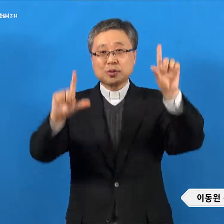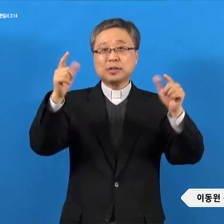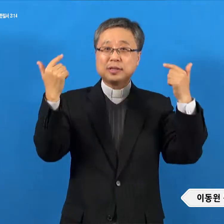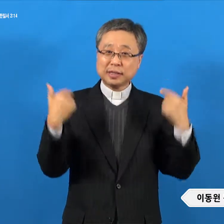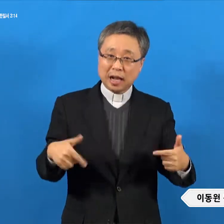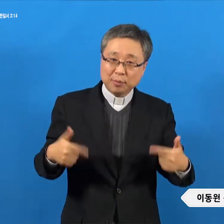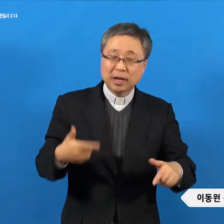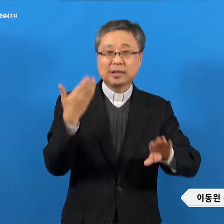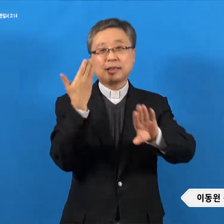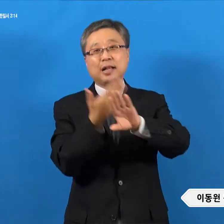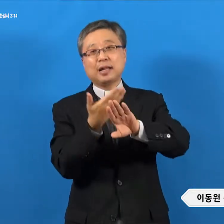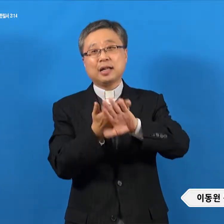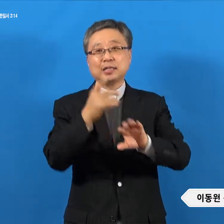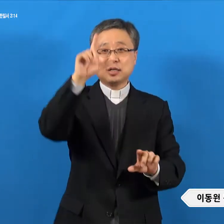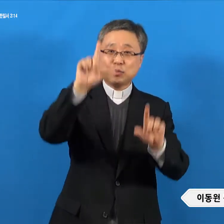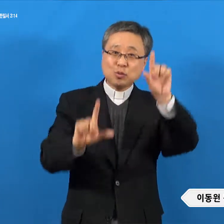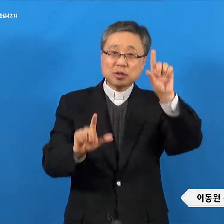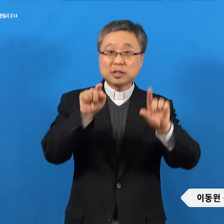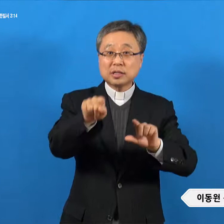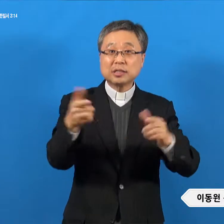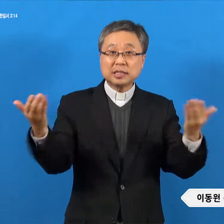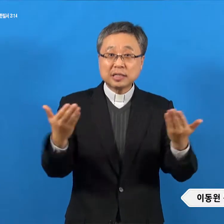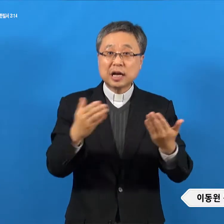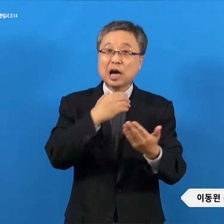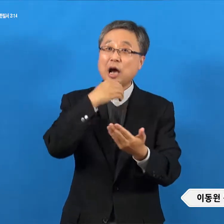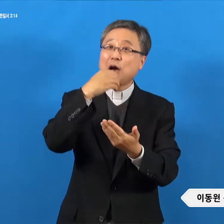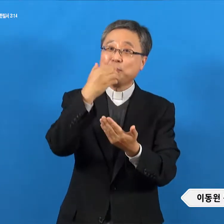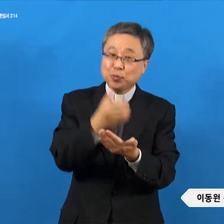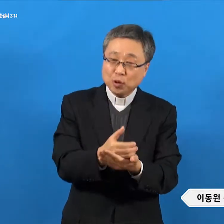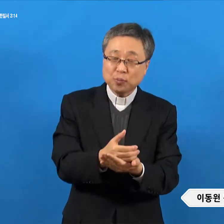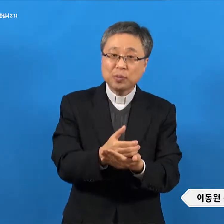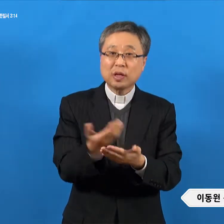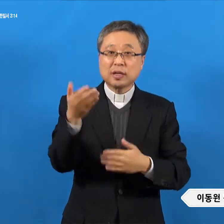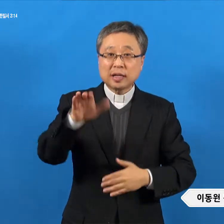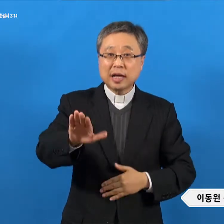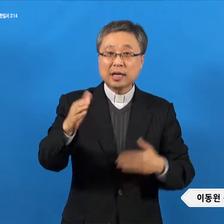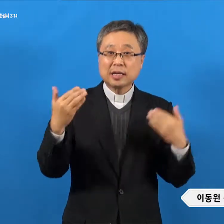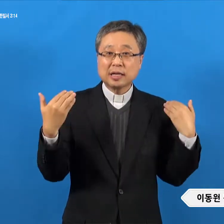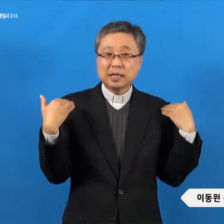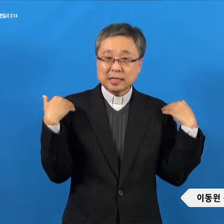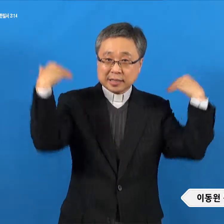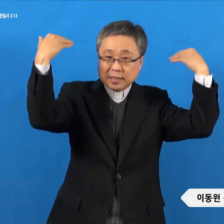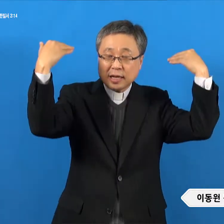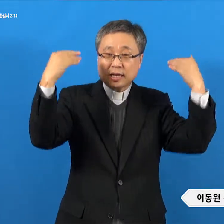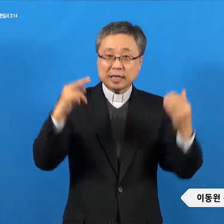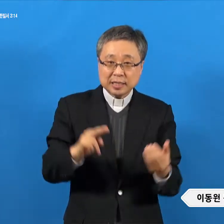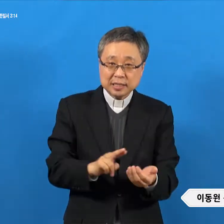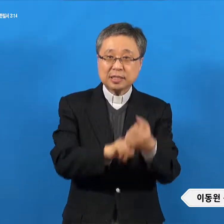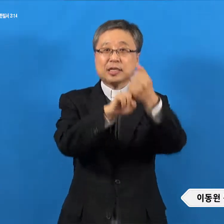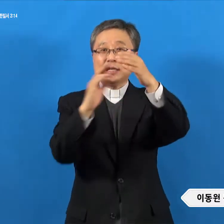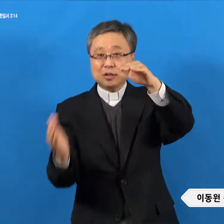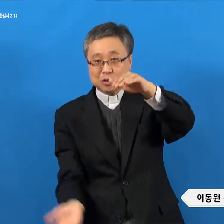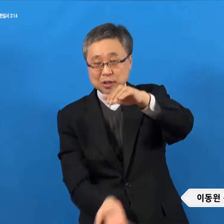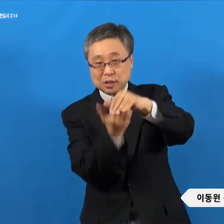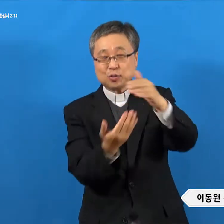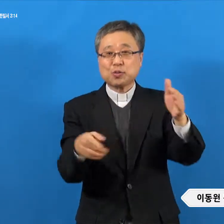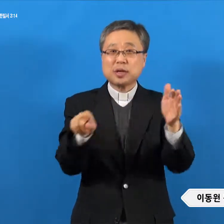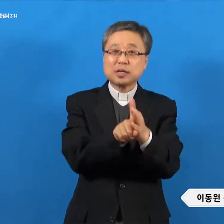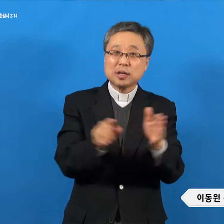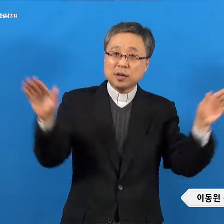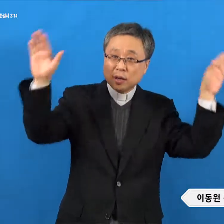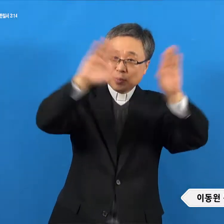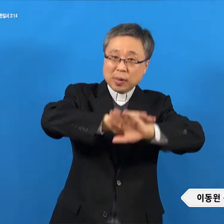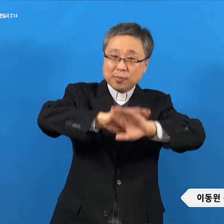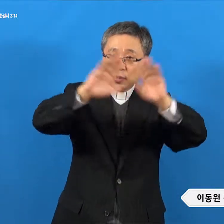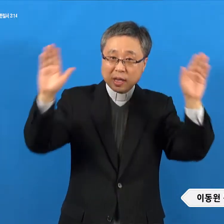모습, 그것은 감동이죠. 그러나 이 성장의 기적이 이루어지기 위해서 밤낮으로